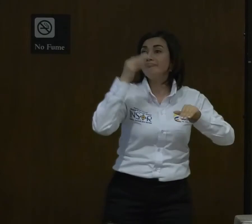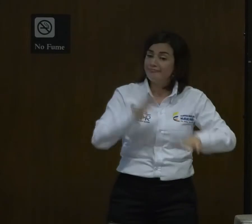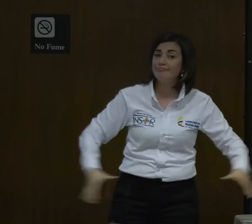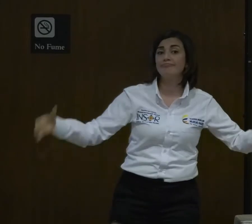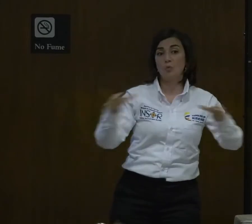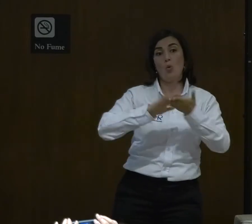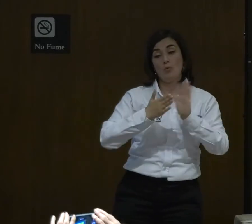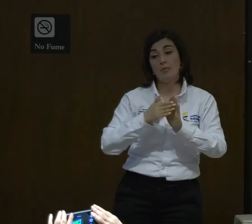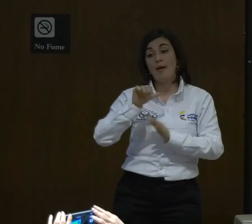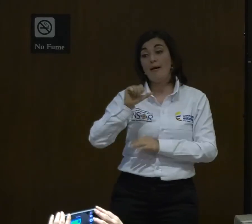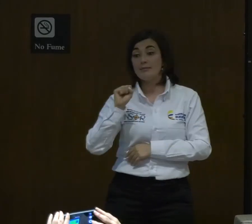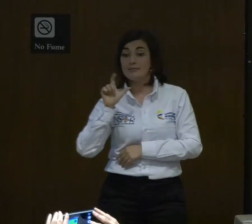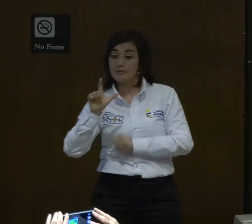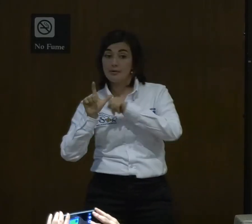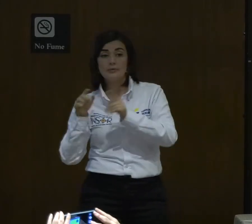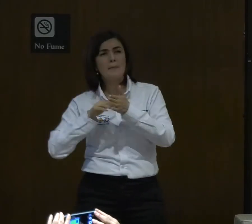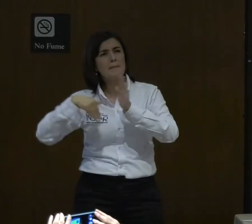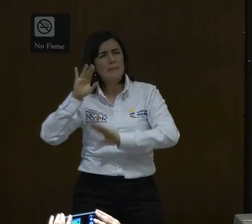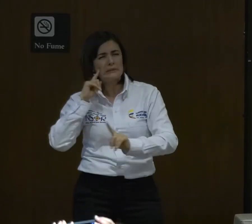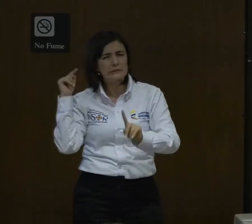caso de la ASL se le